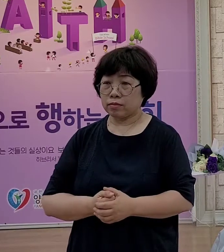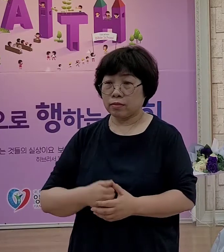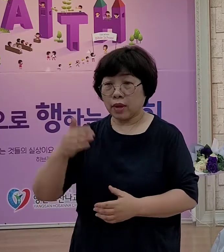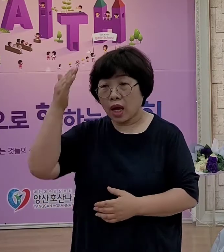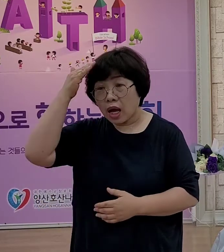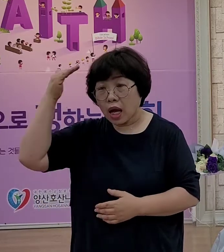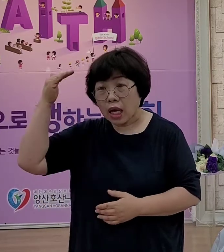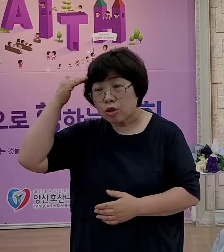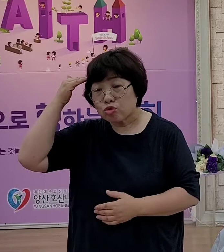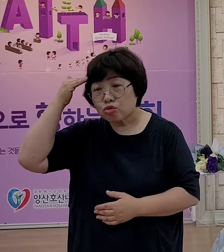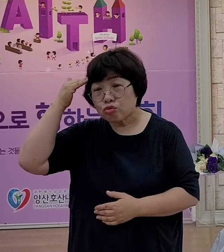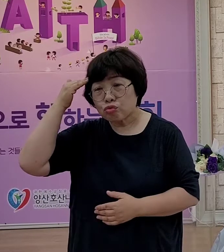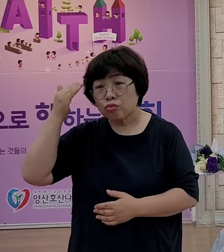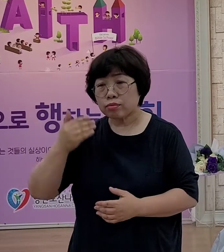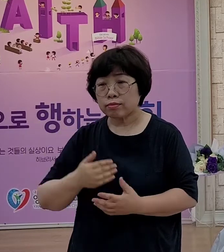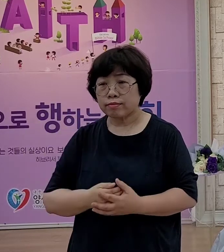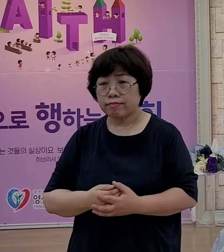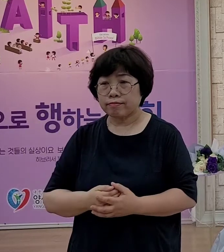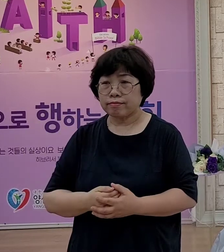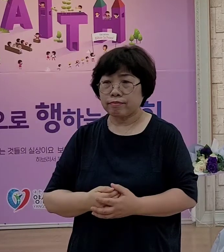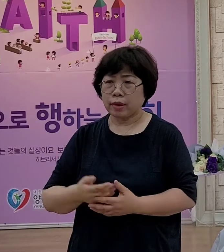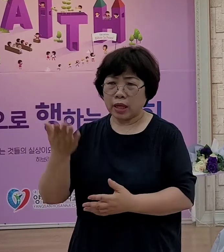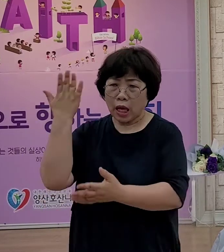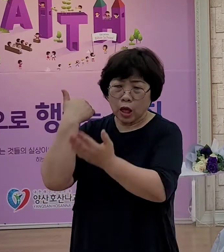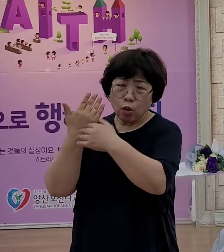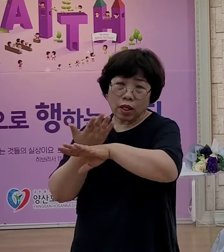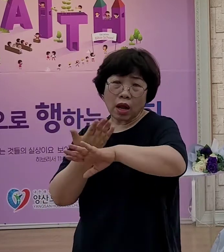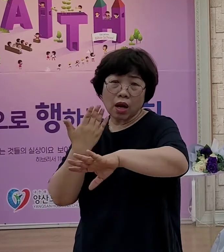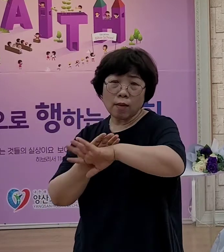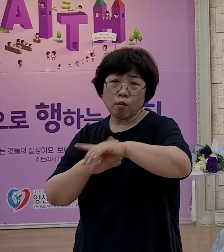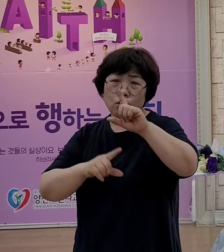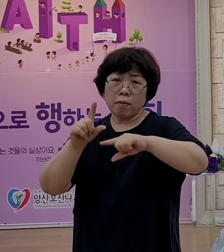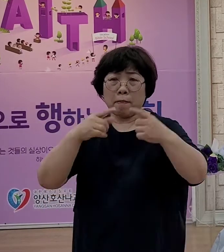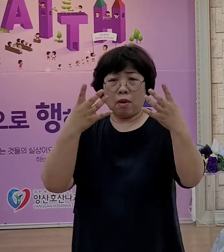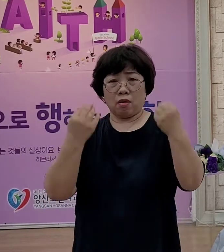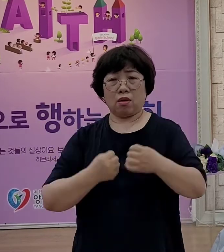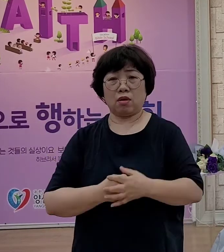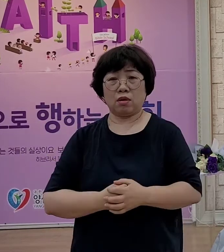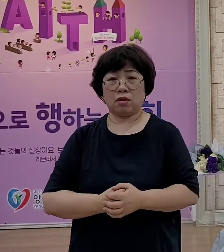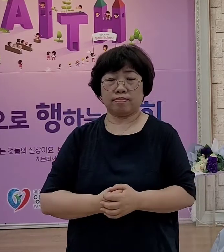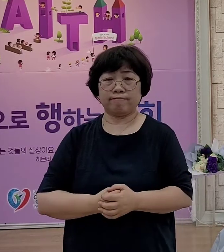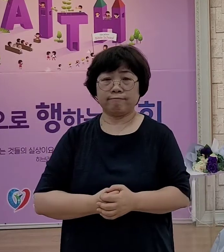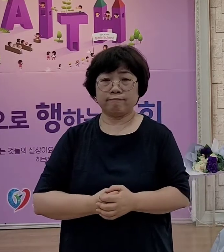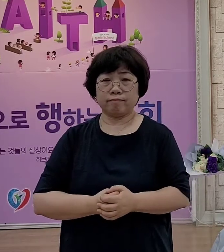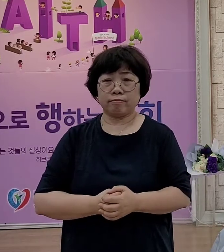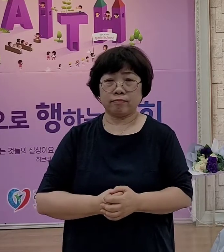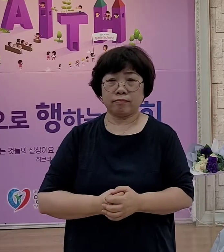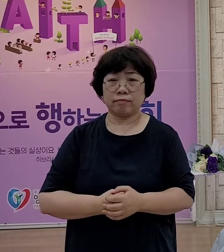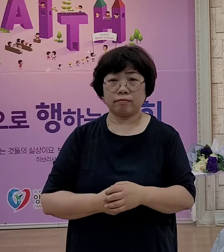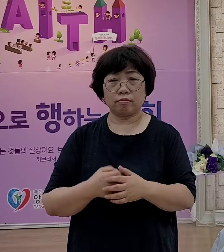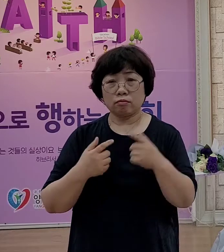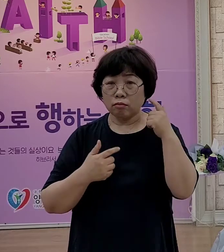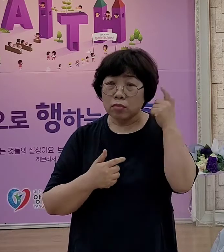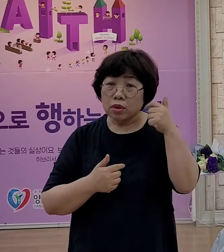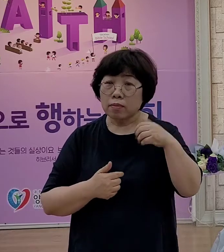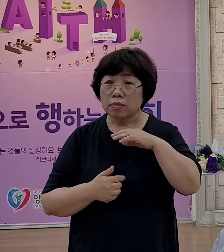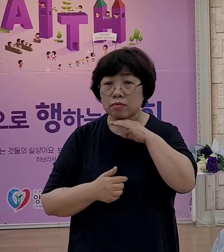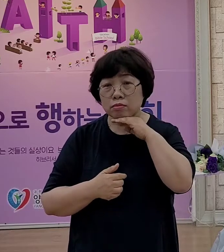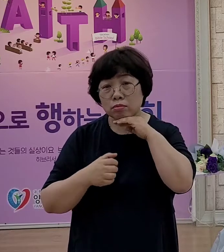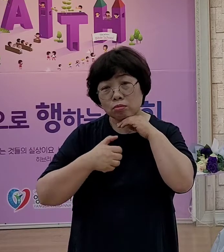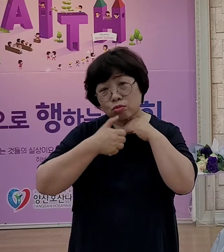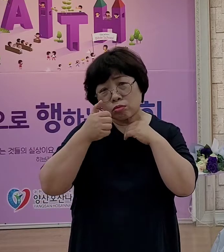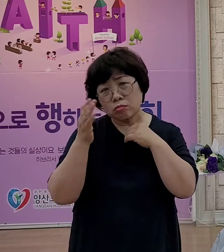우리나라는 이게 참 전례 없이 저는 제 평생 이제 50이 다 돼가지만